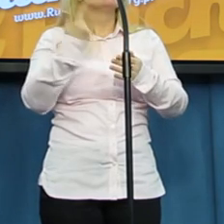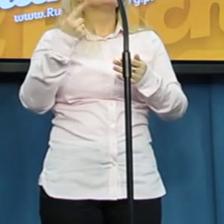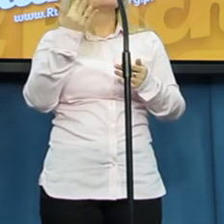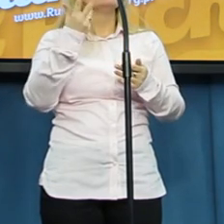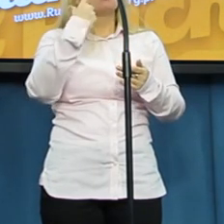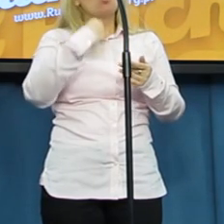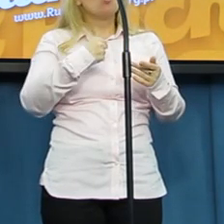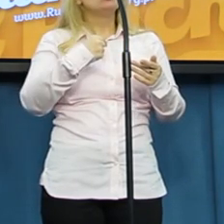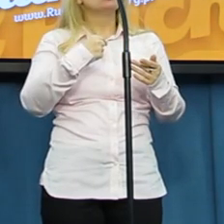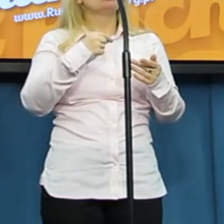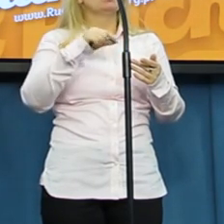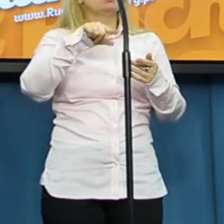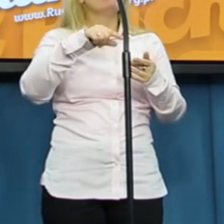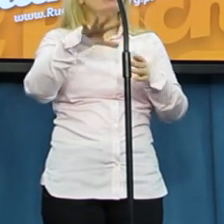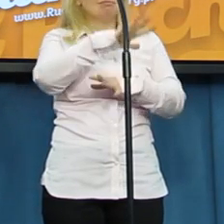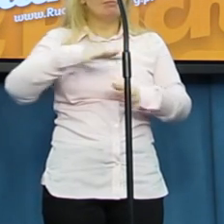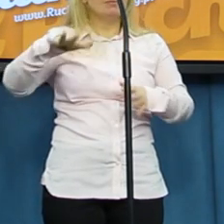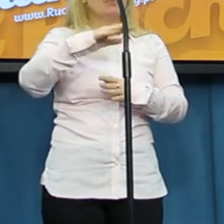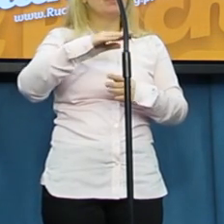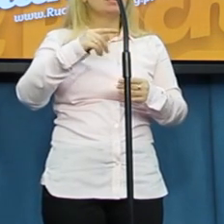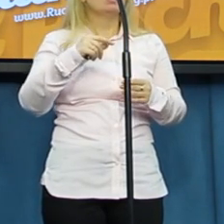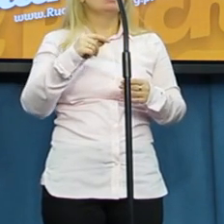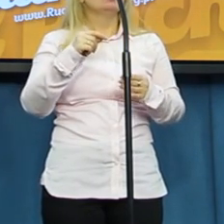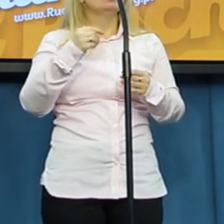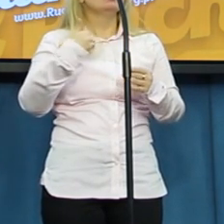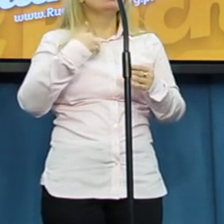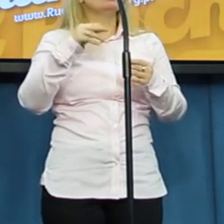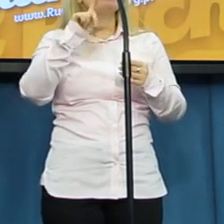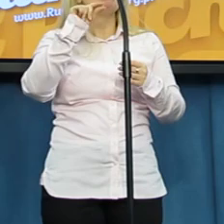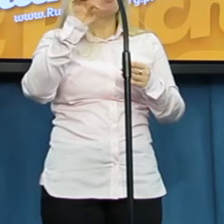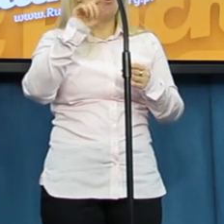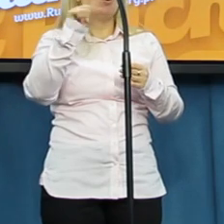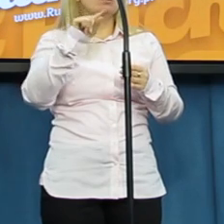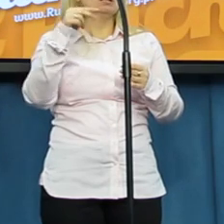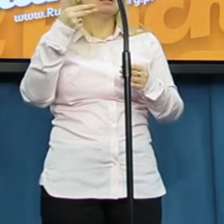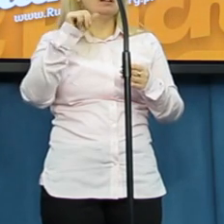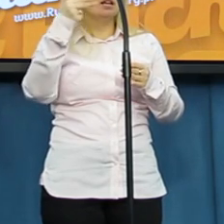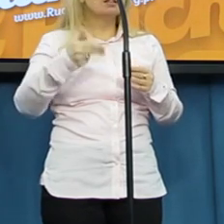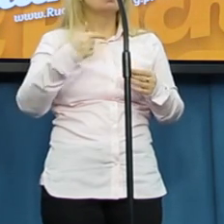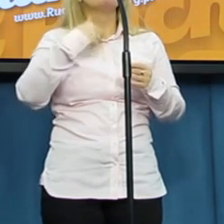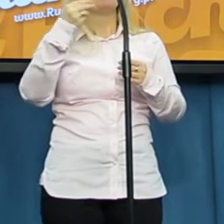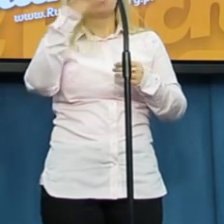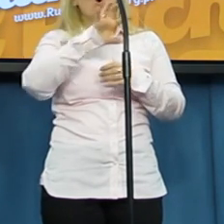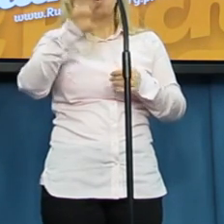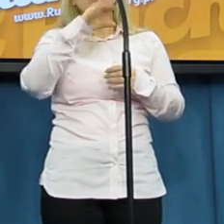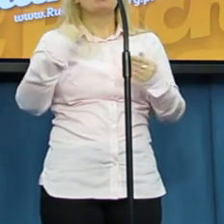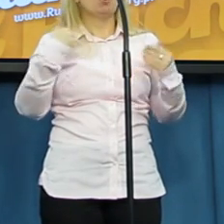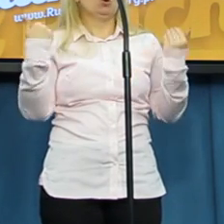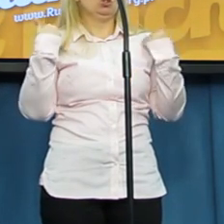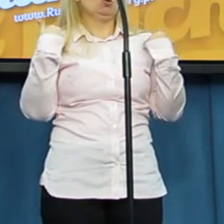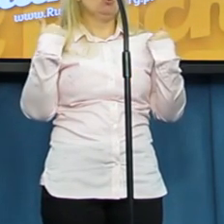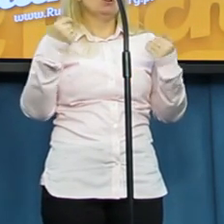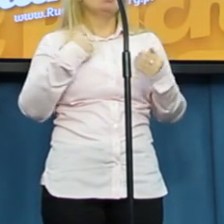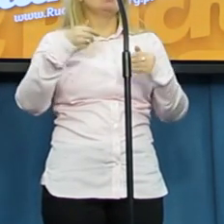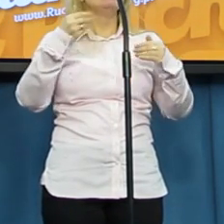Wielkopolsce bardzo mądrze i ofensywnie patrzące na swoje życie i na moją działalność, które pozwoliło mi